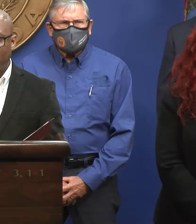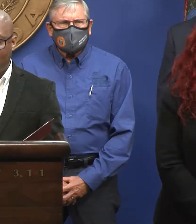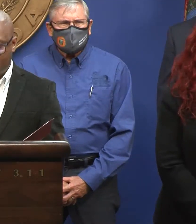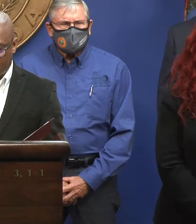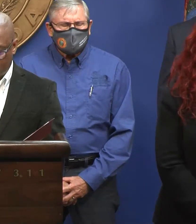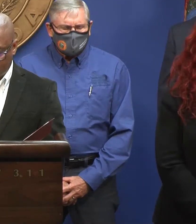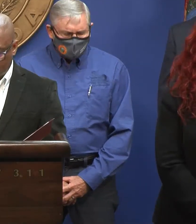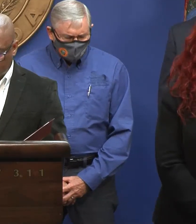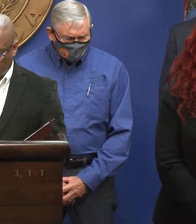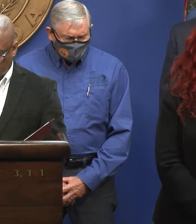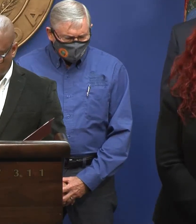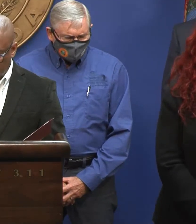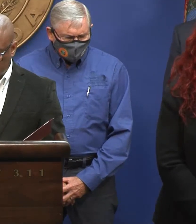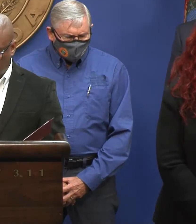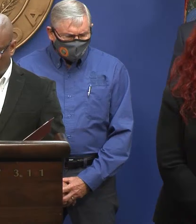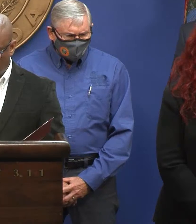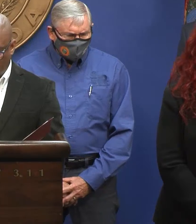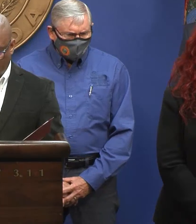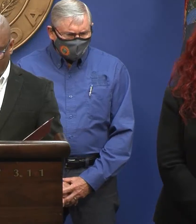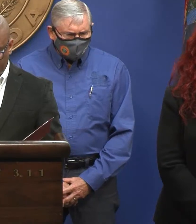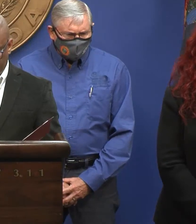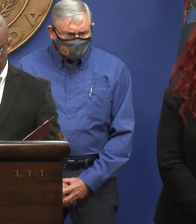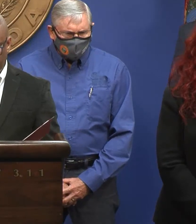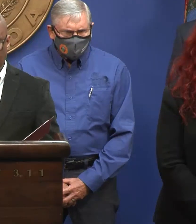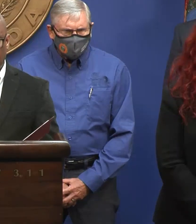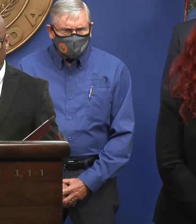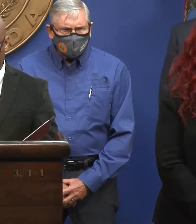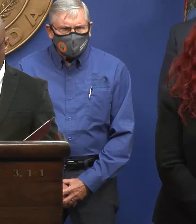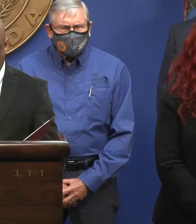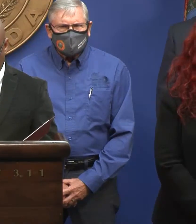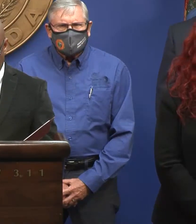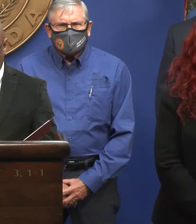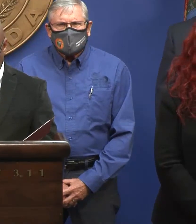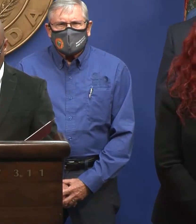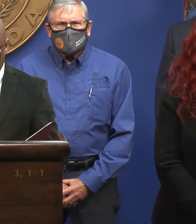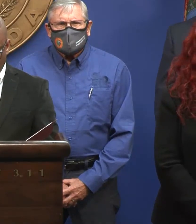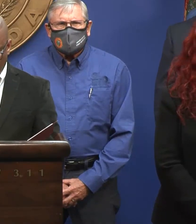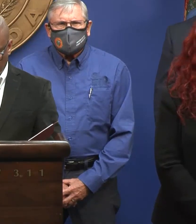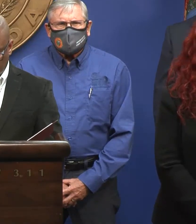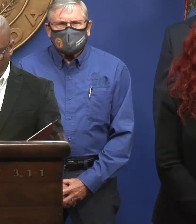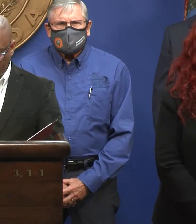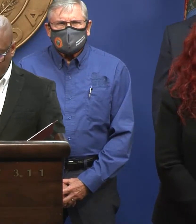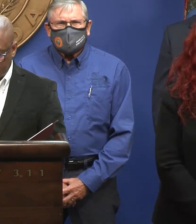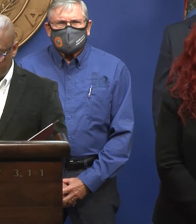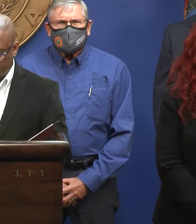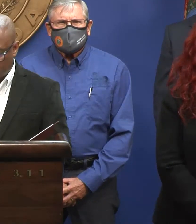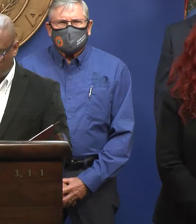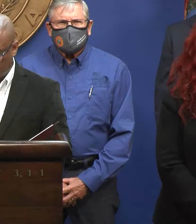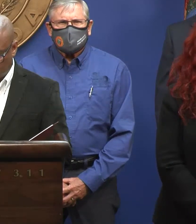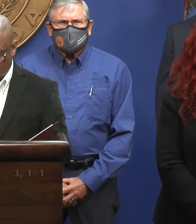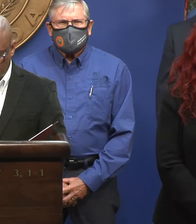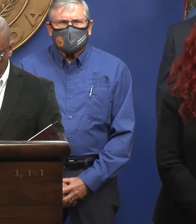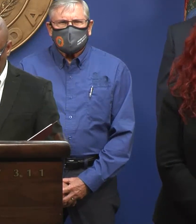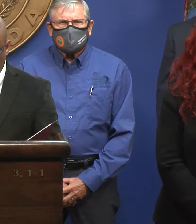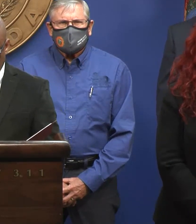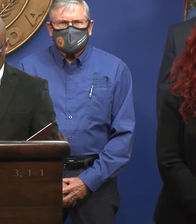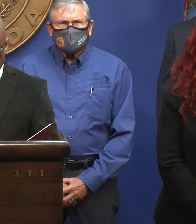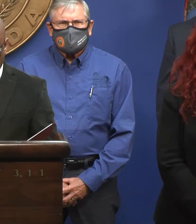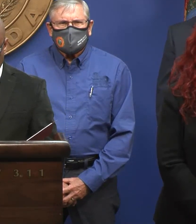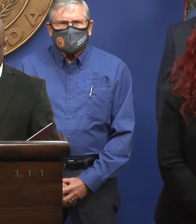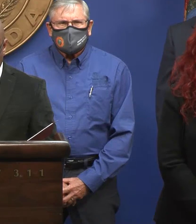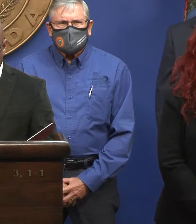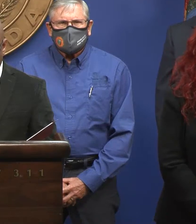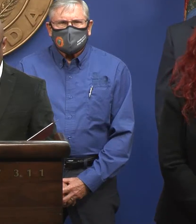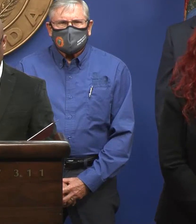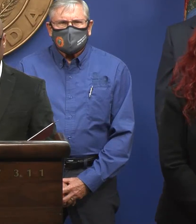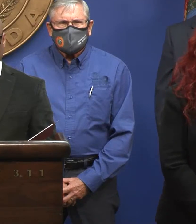nécessité médicale, faire en sorte que vous capable d'inscrire dans le comté Miami-Dade pour recevoir assistance évacuation d'urgence, leur